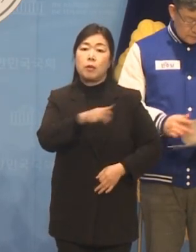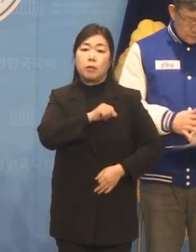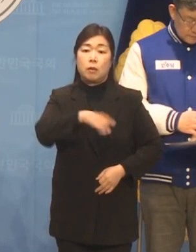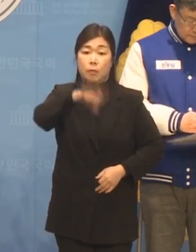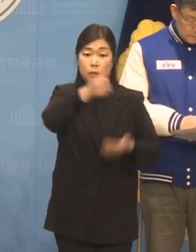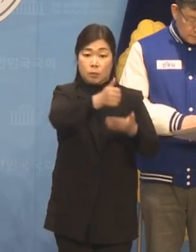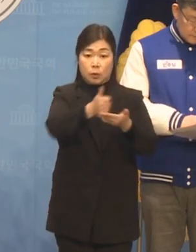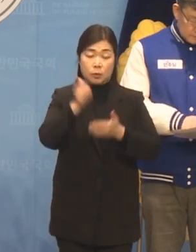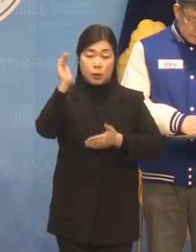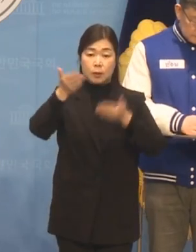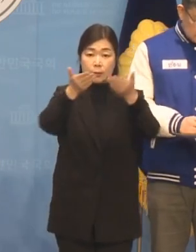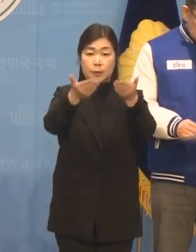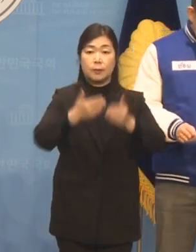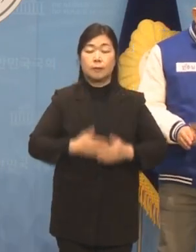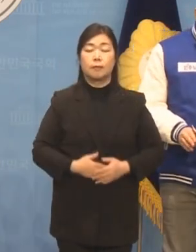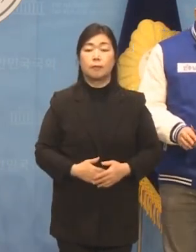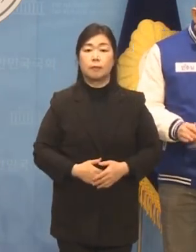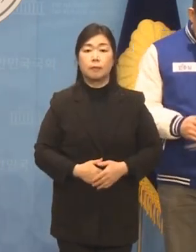하겠습니다.